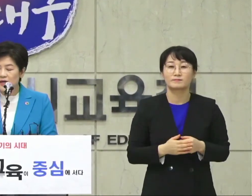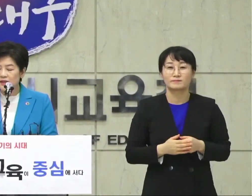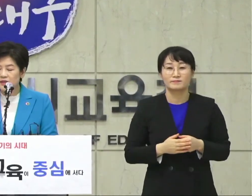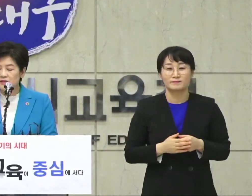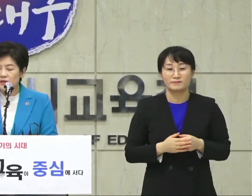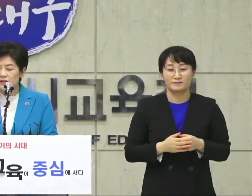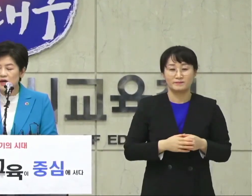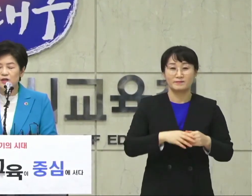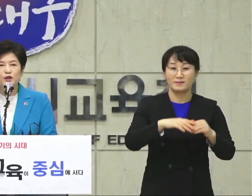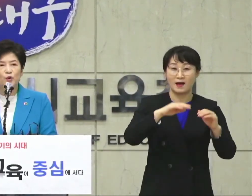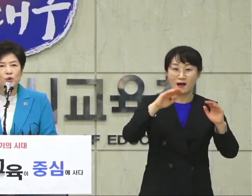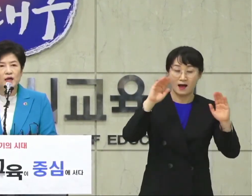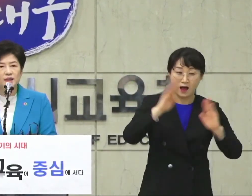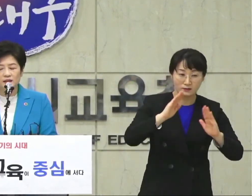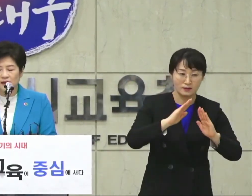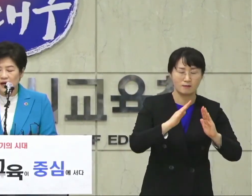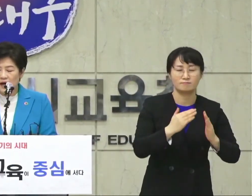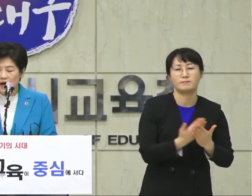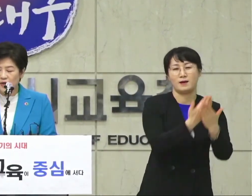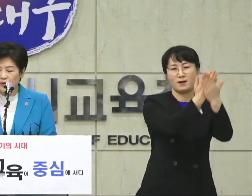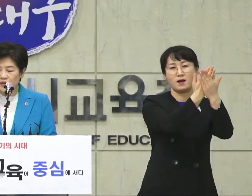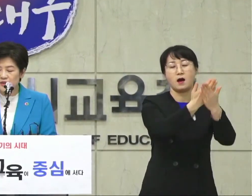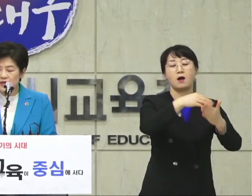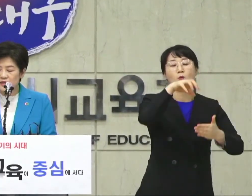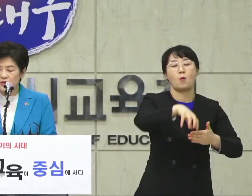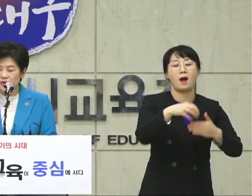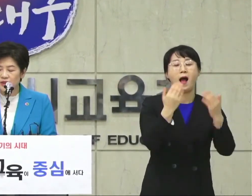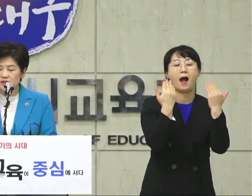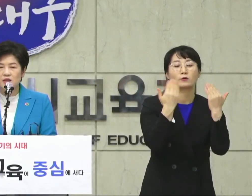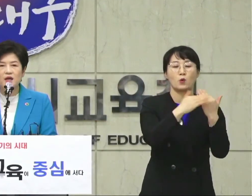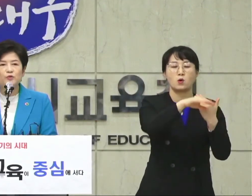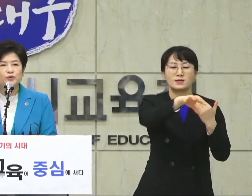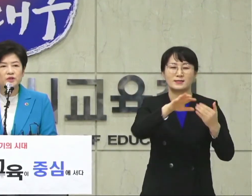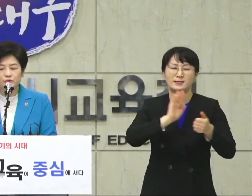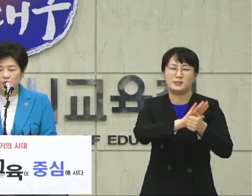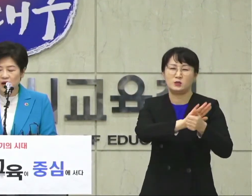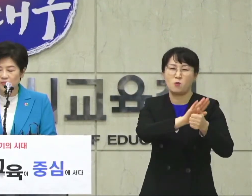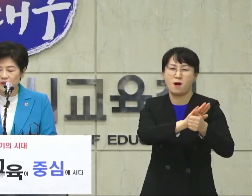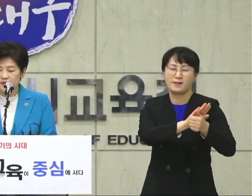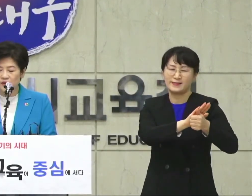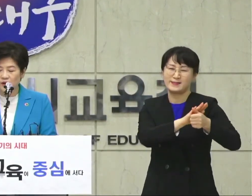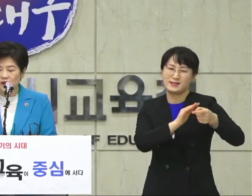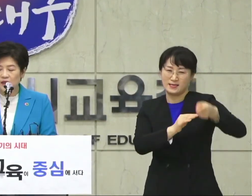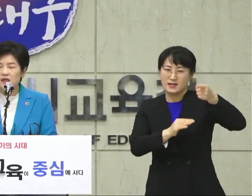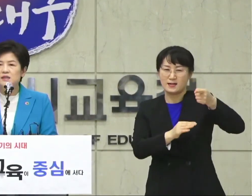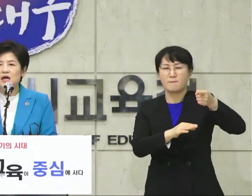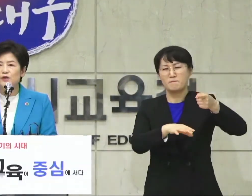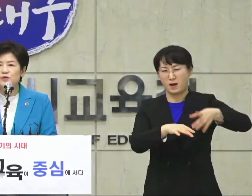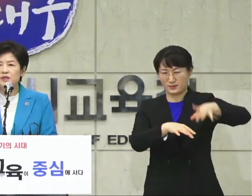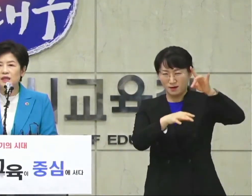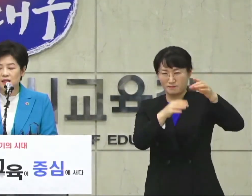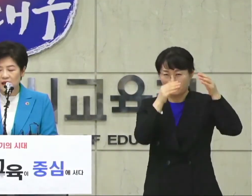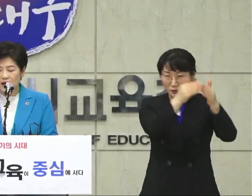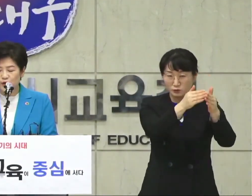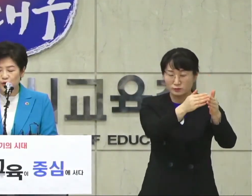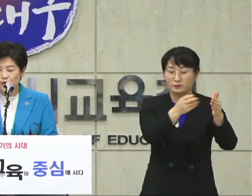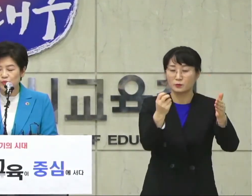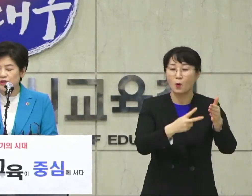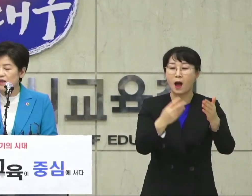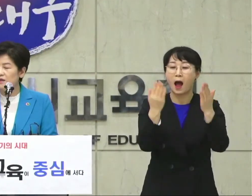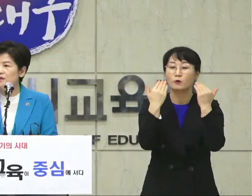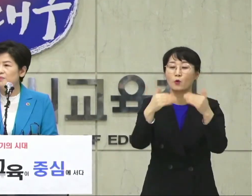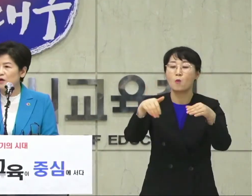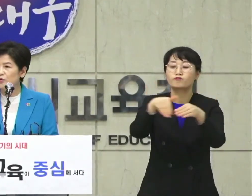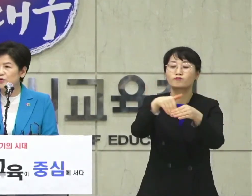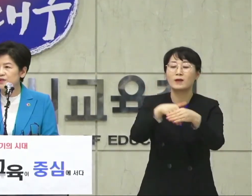이것은 아이들 성장의 공간인 학교 현장 지원을 최우선으로 하면서 자율적인